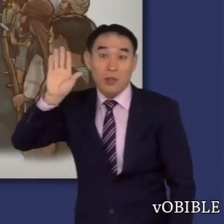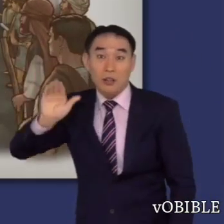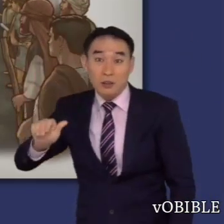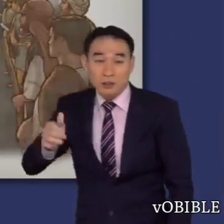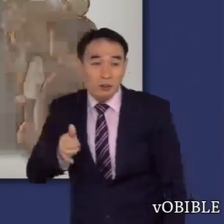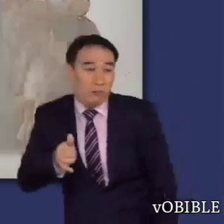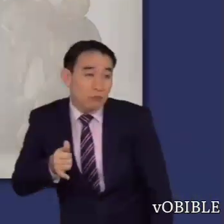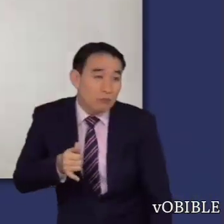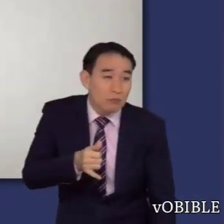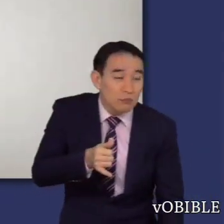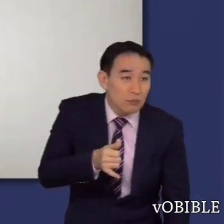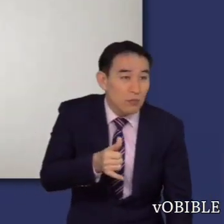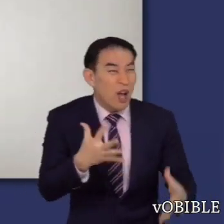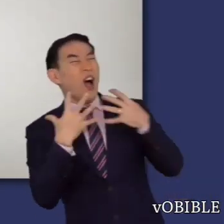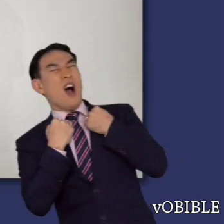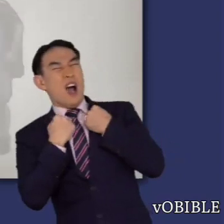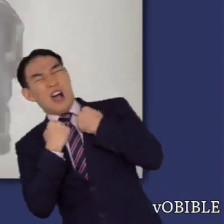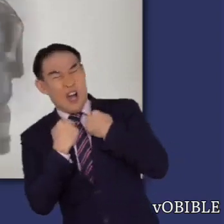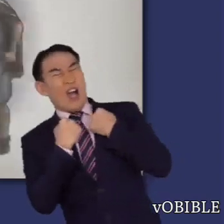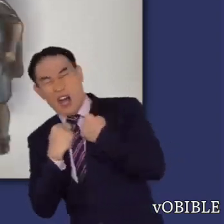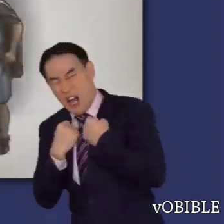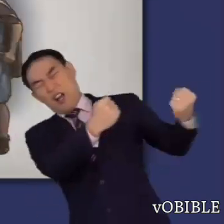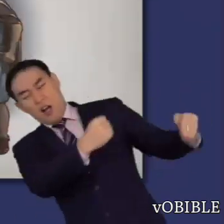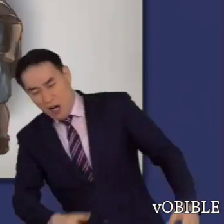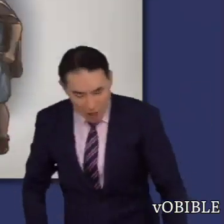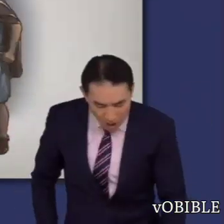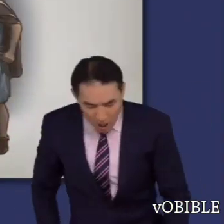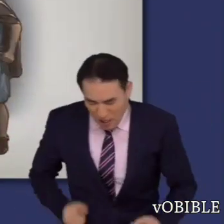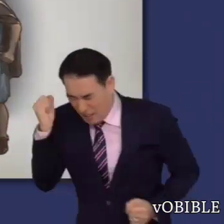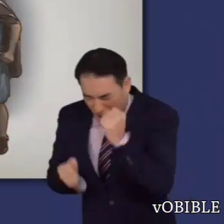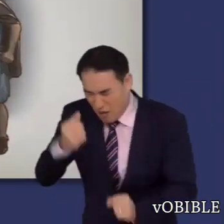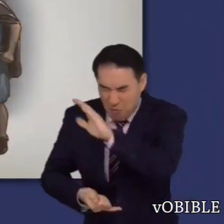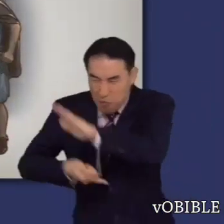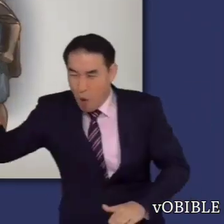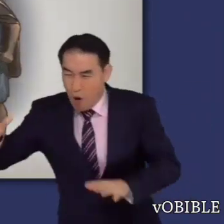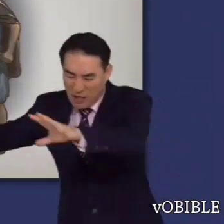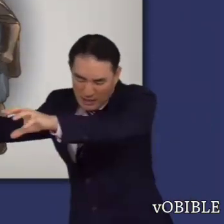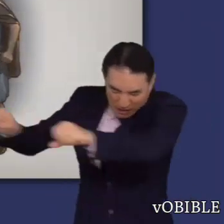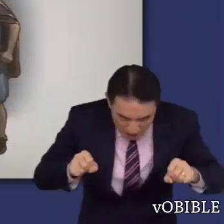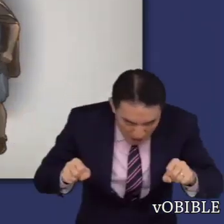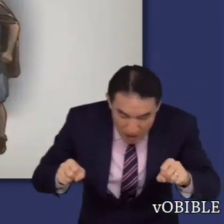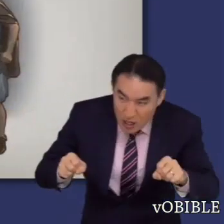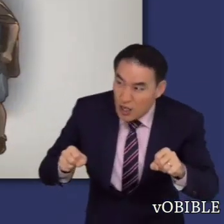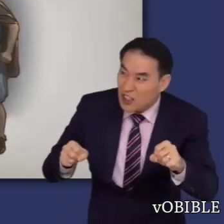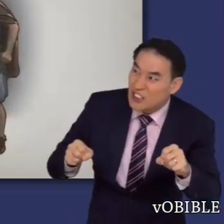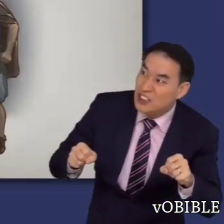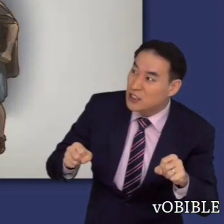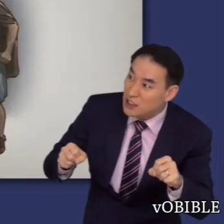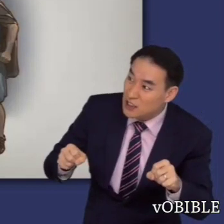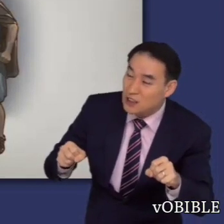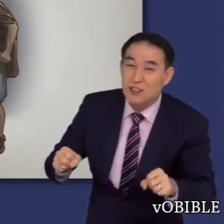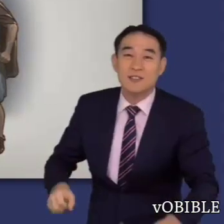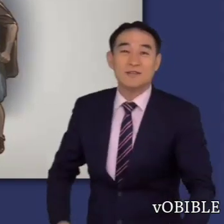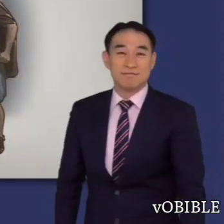经过。你知道吗？耶稣被逮捕的晚上，有个年轻人撇下身上的衣服逃跑